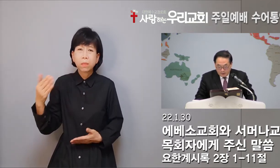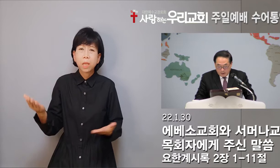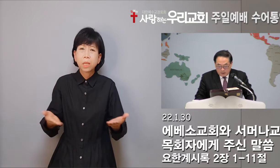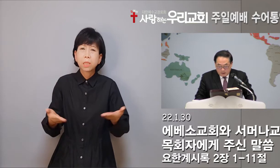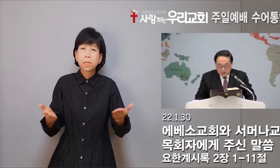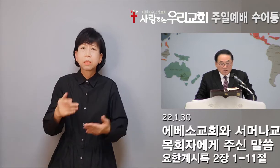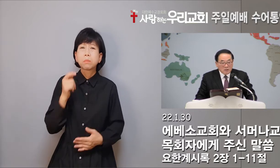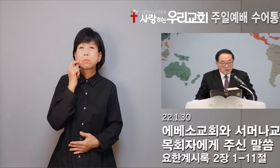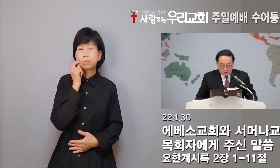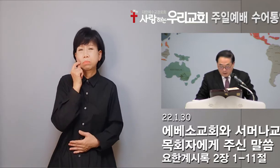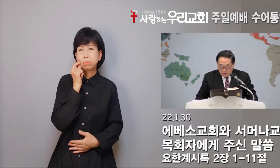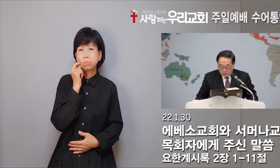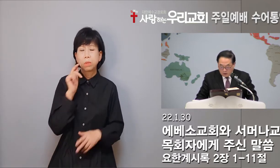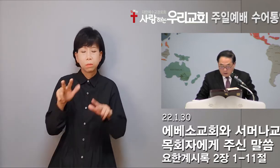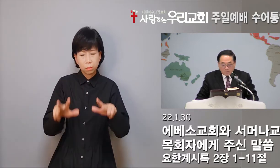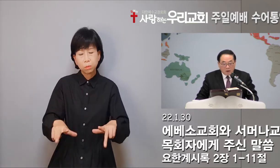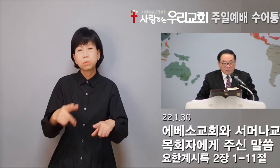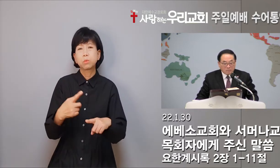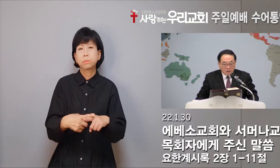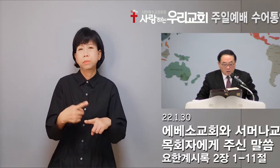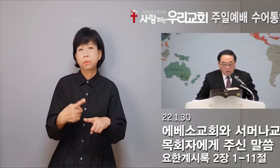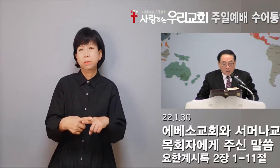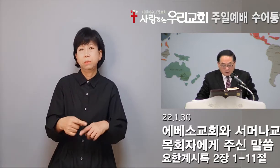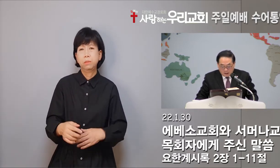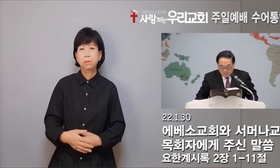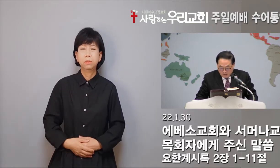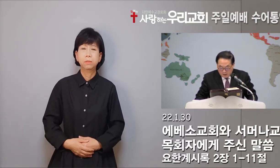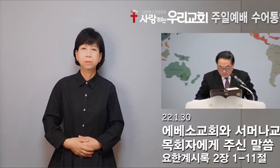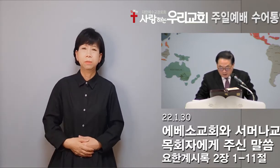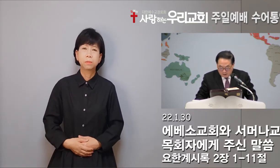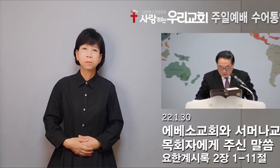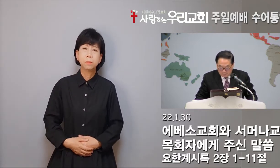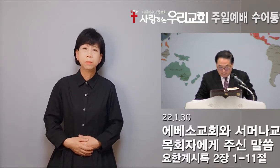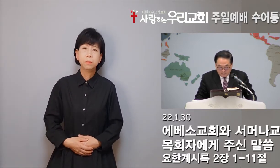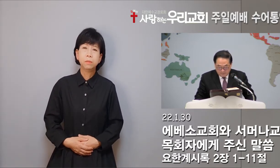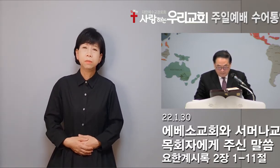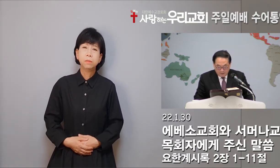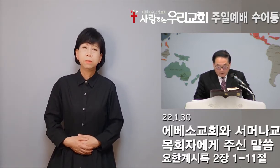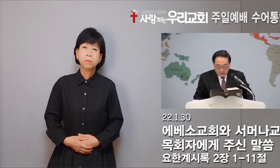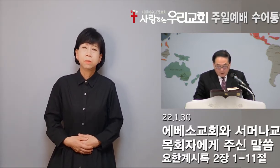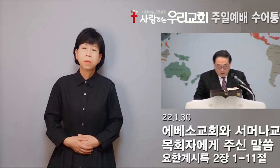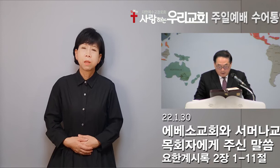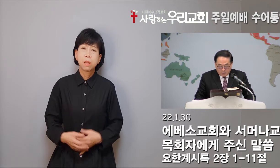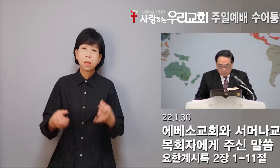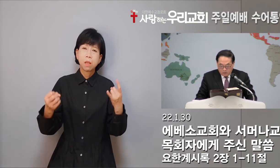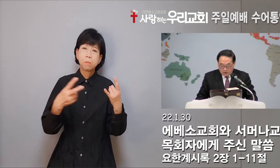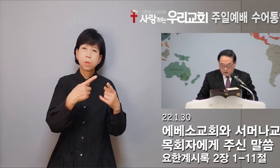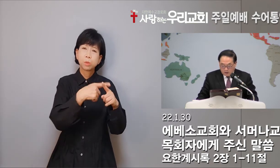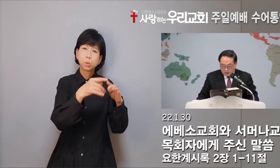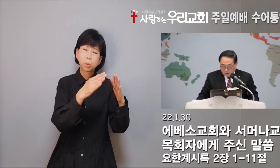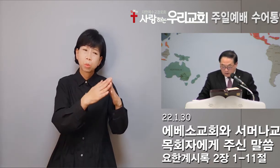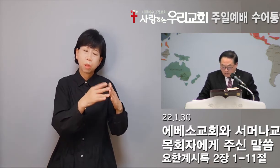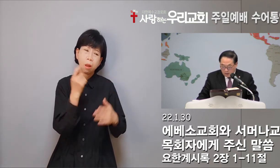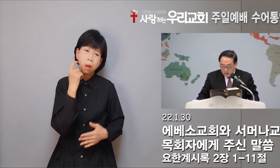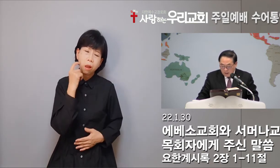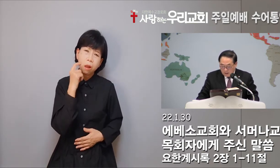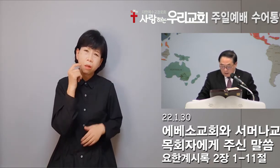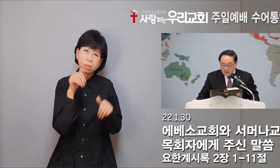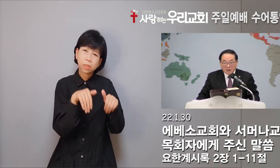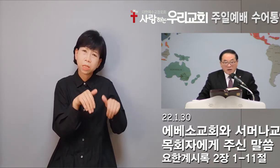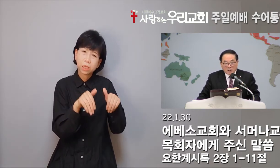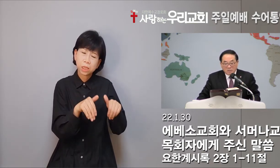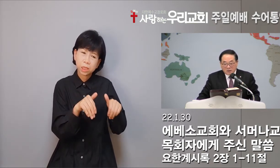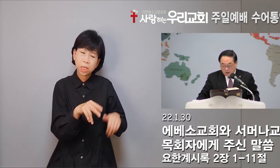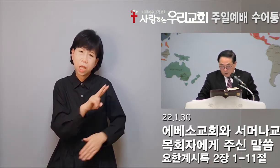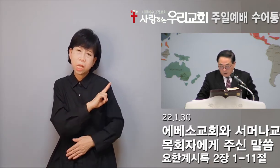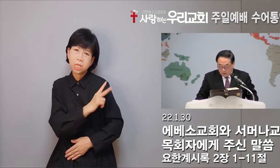목회자들이나 지금의 현 시대의 목회자들과 별로 다를 바가 없다는 것입니다. 에베소 교회의 거짓 선지자와